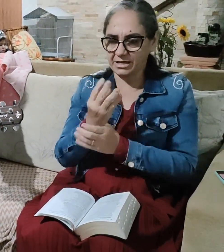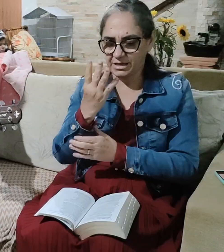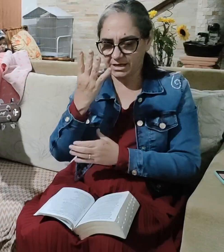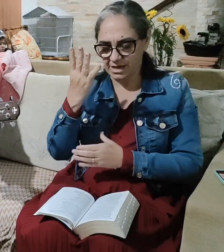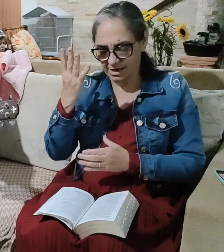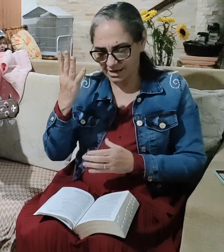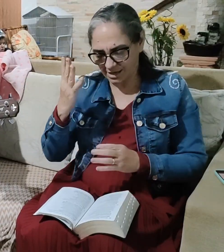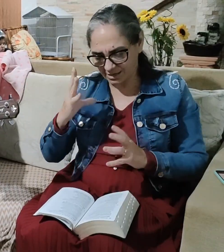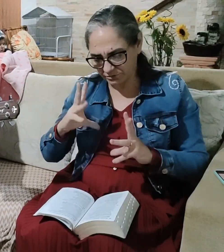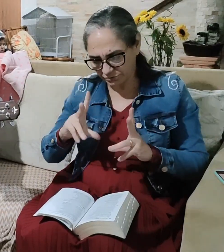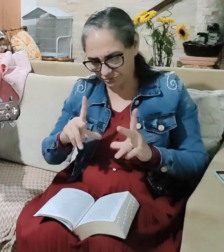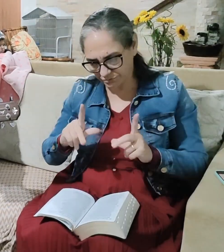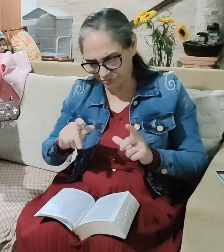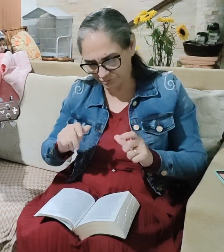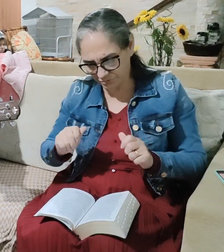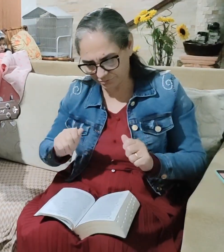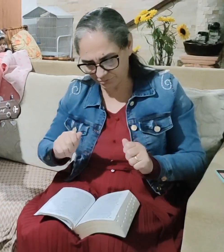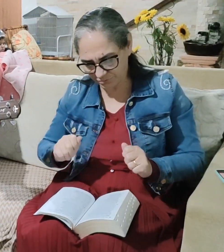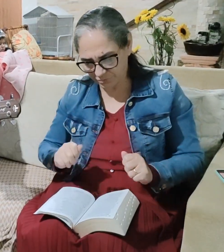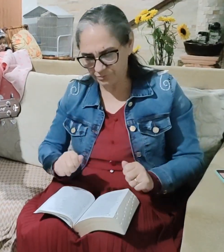Criador.